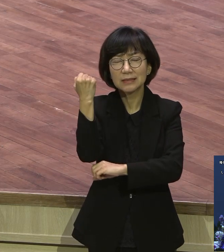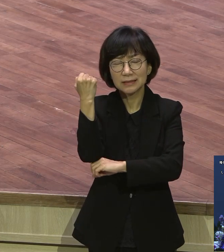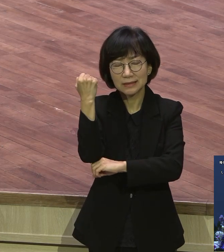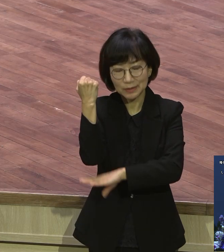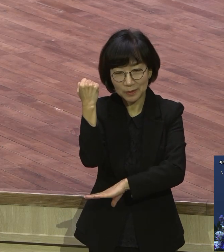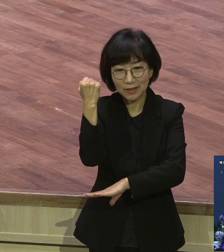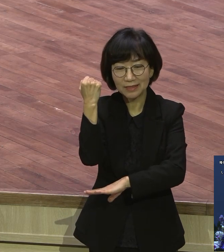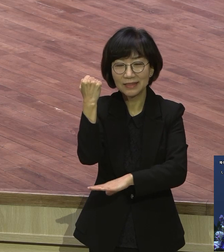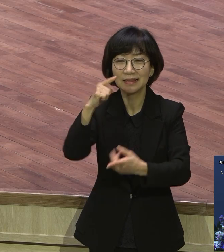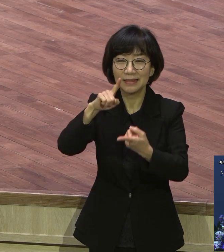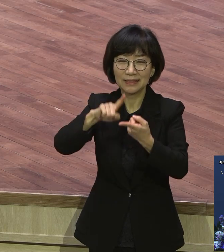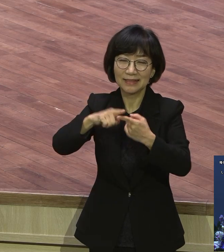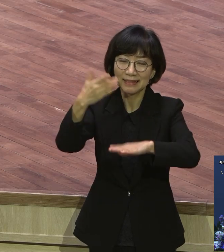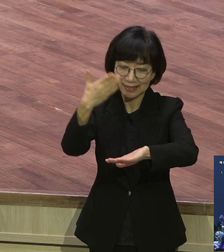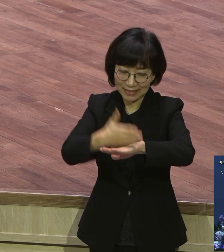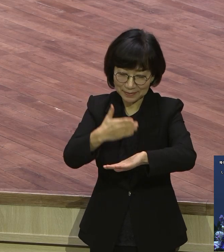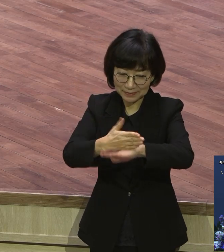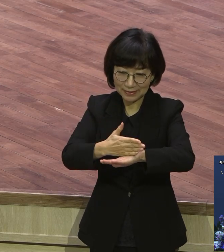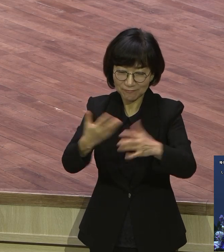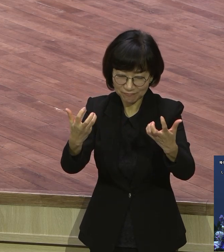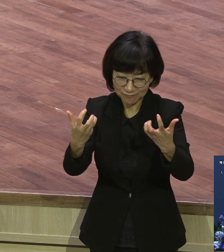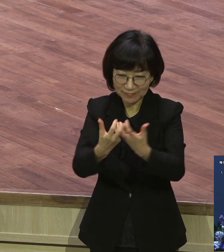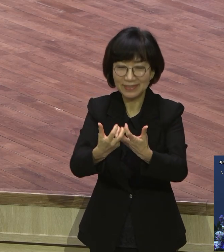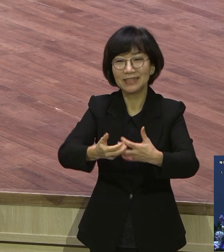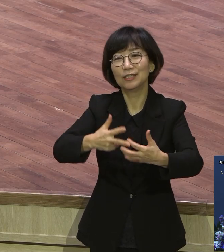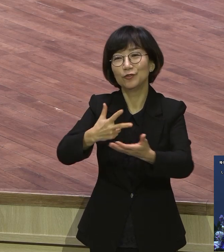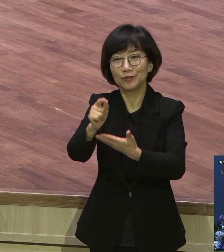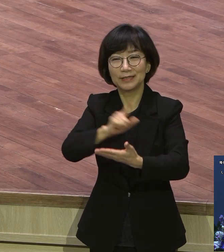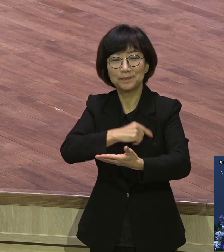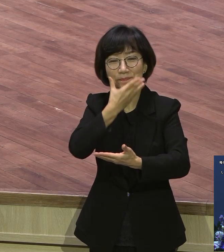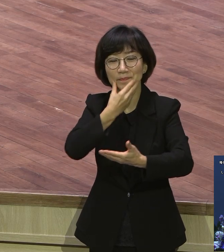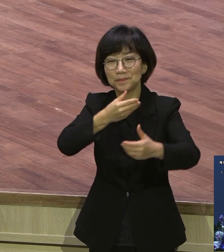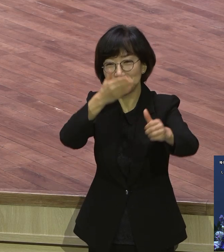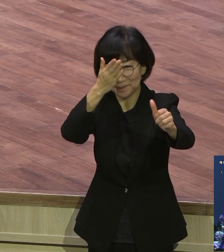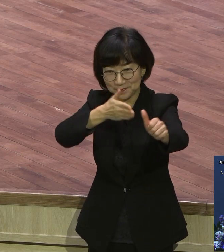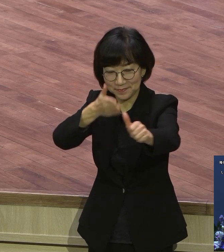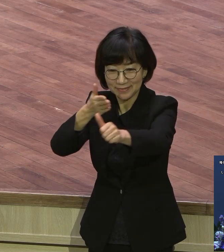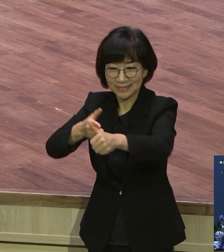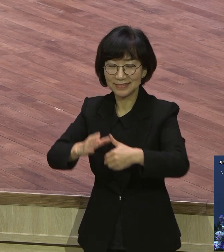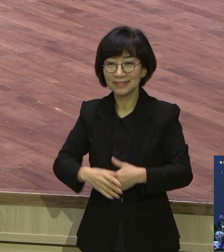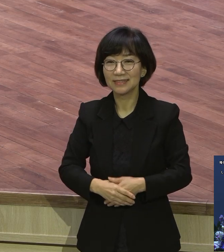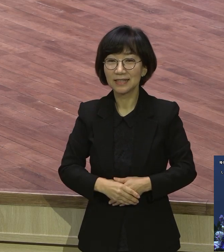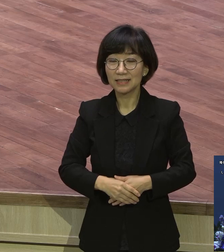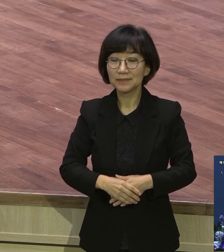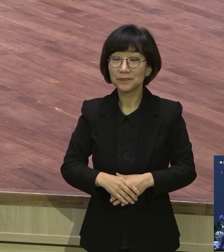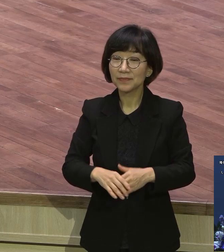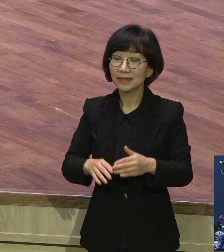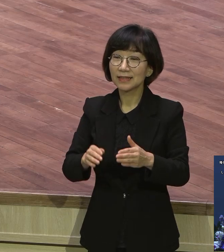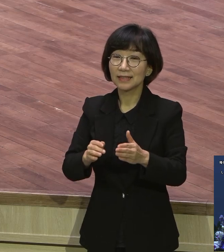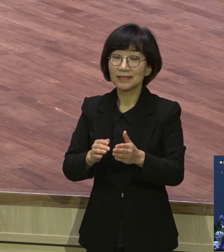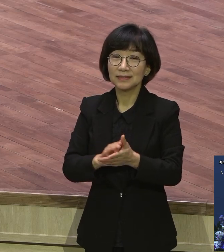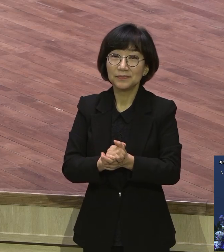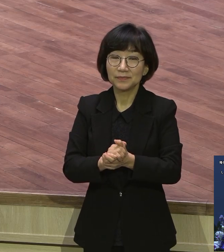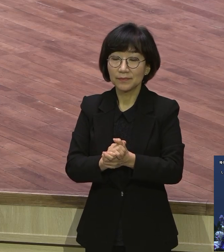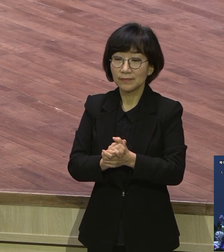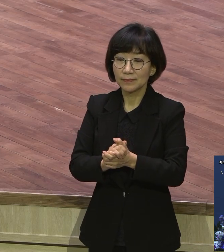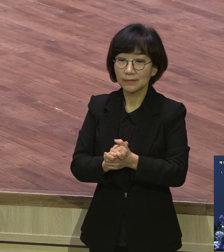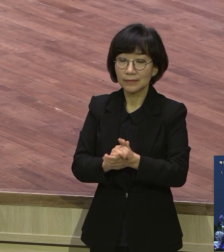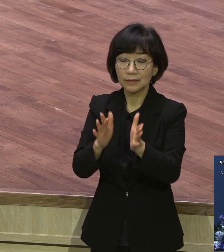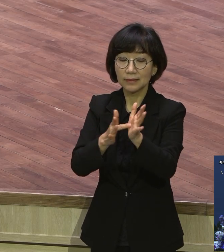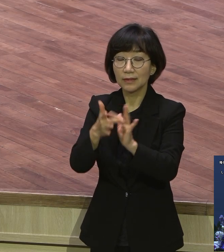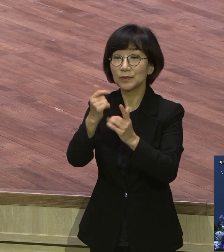흘러넘치기를 전후 축복합니다 예수님은 격률이 격률이 여기는 자는 복이